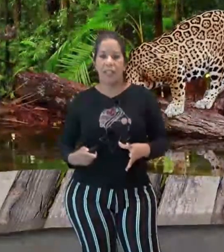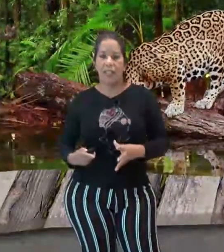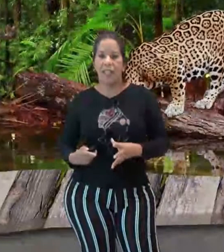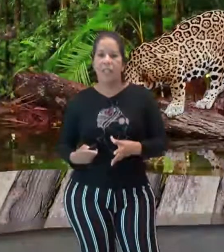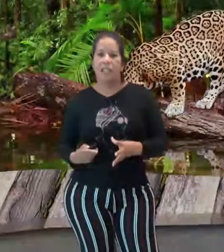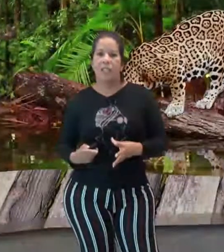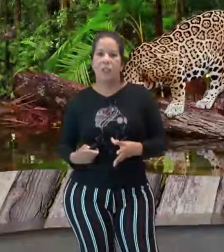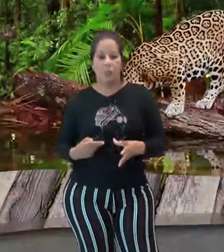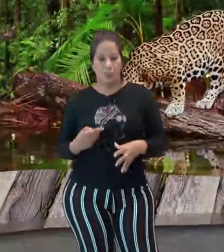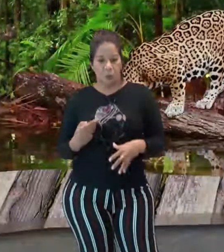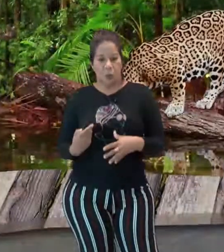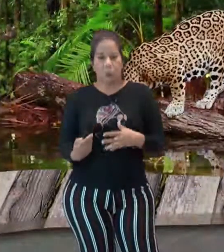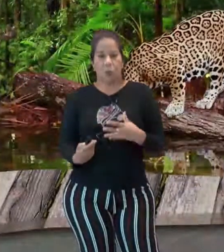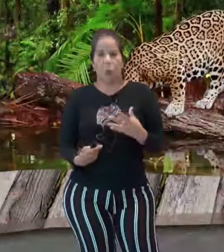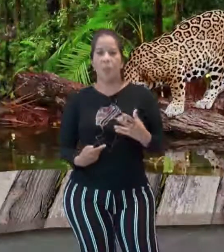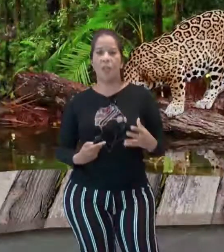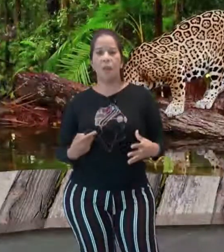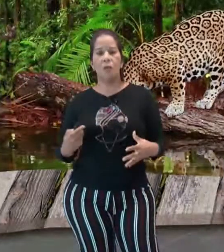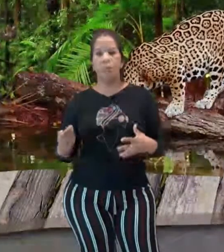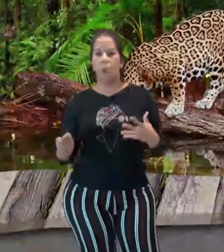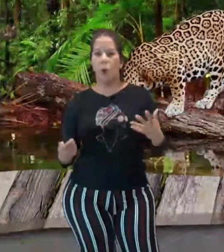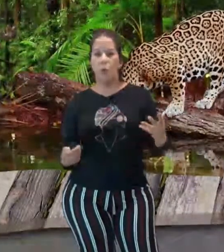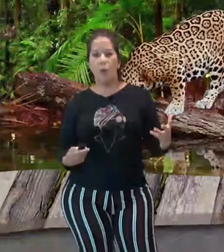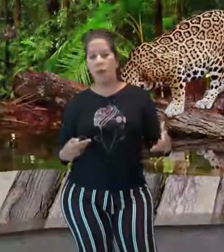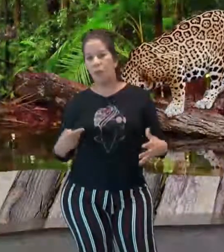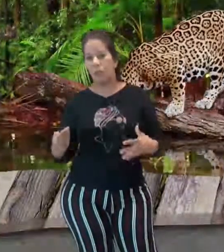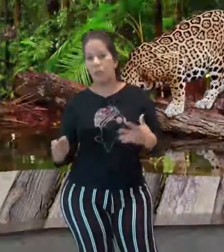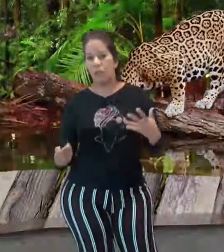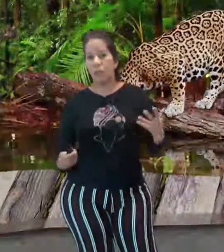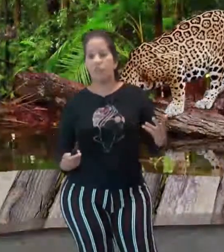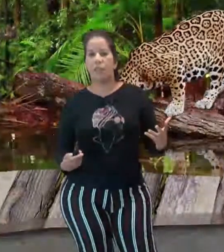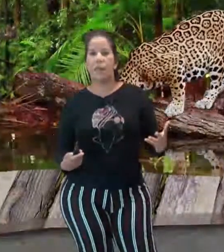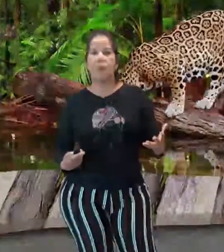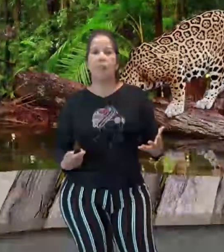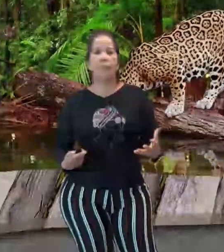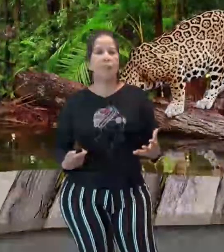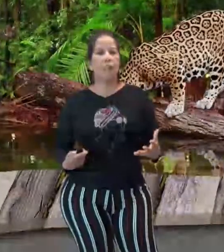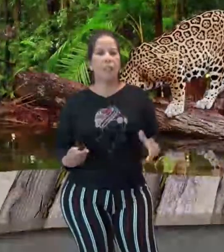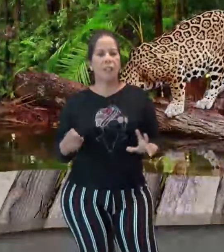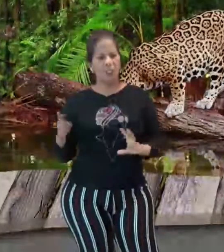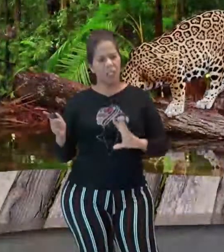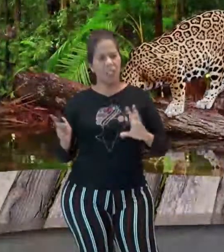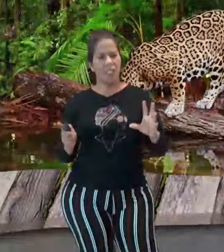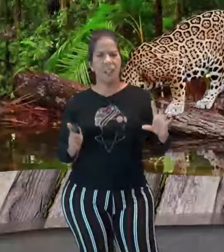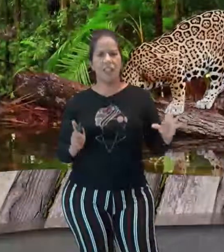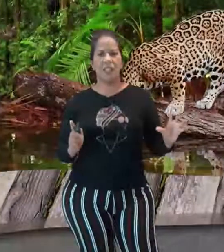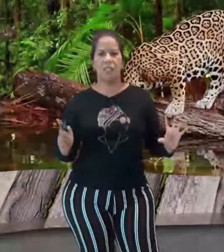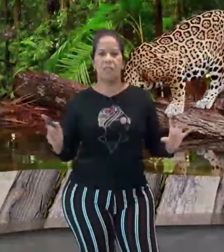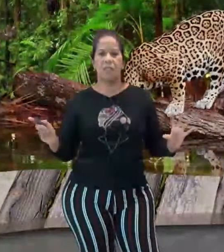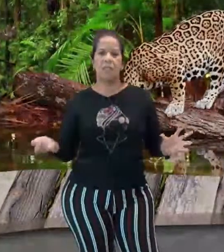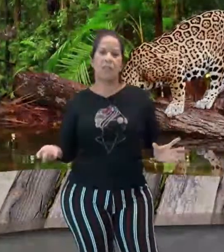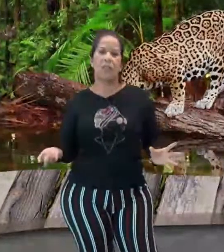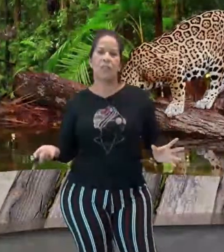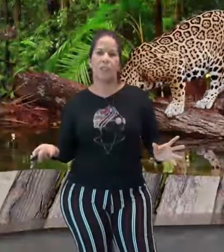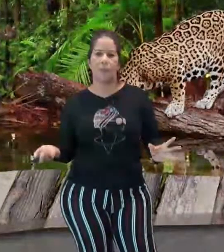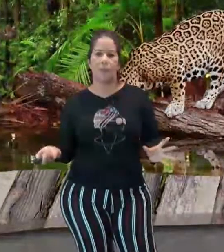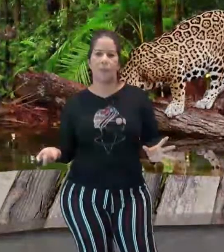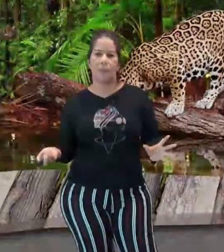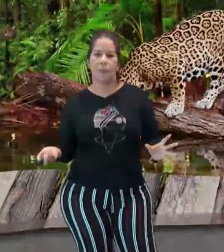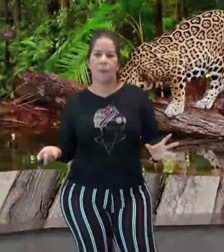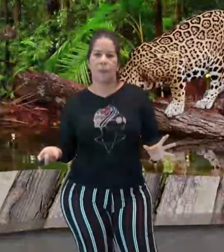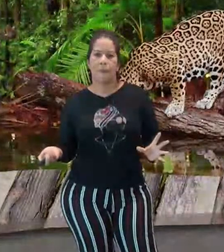psicológica, né? Nós somos turbilhão de hormônios que vão interferir em todas as áreas das nossas